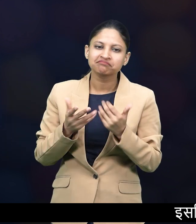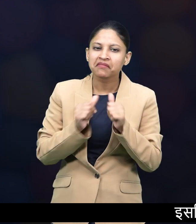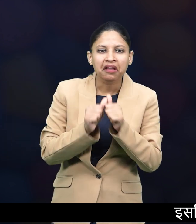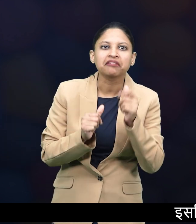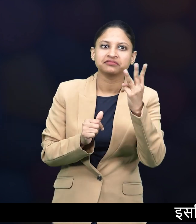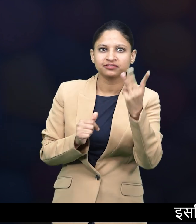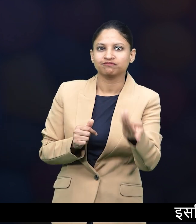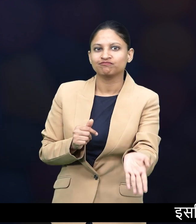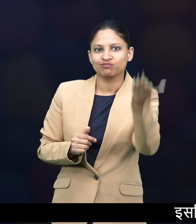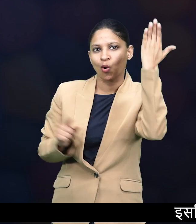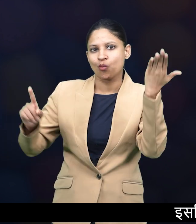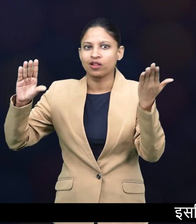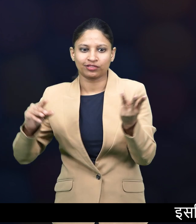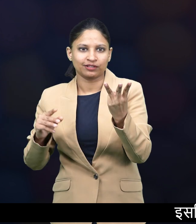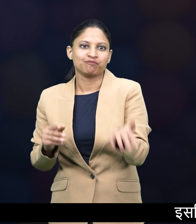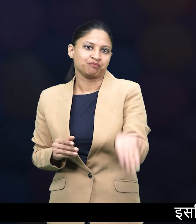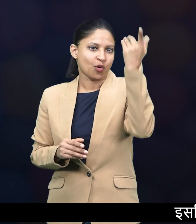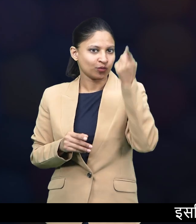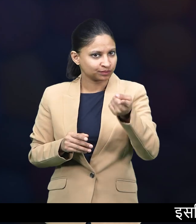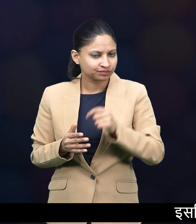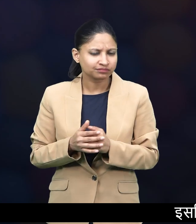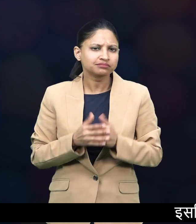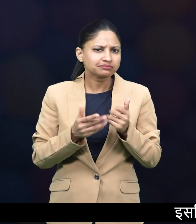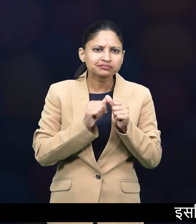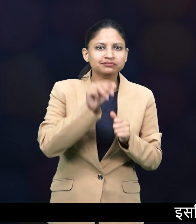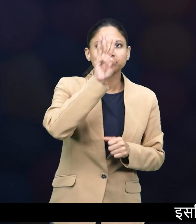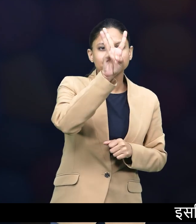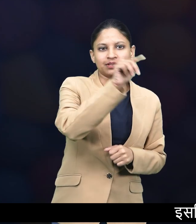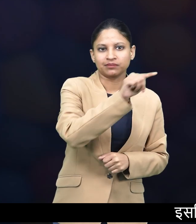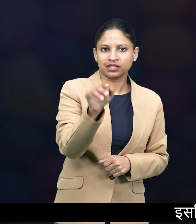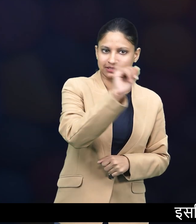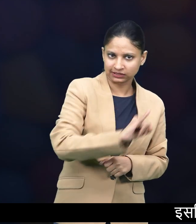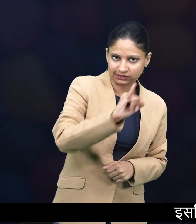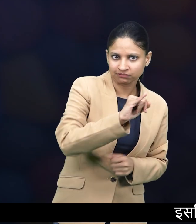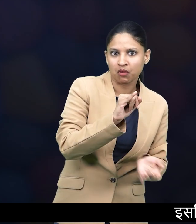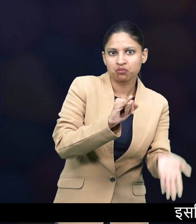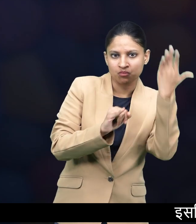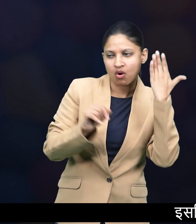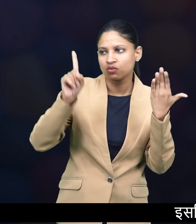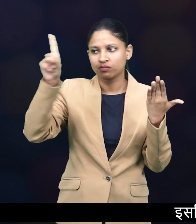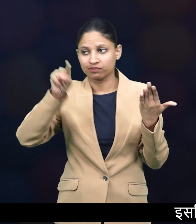इसलिए 3/6 1/6 से बड़ा है।